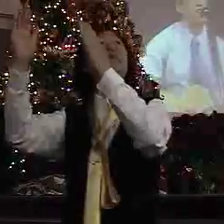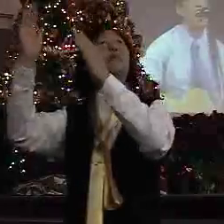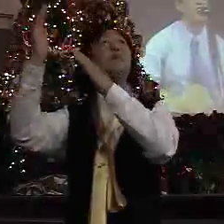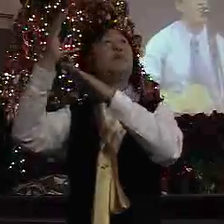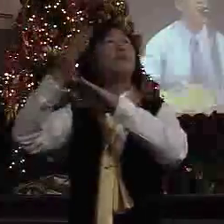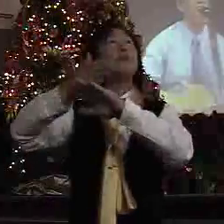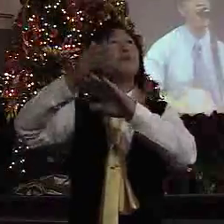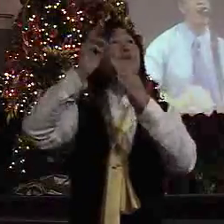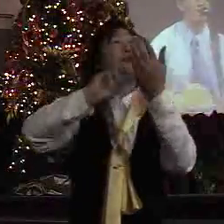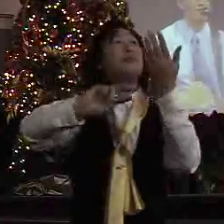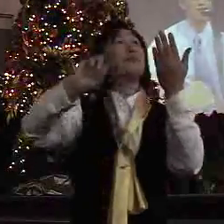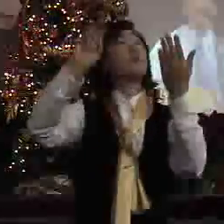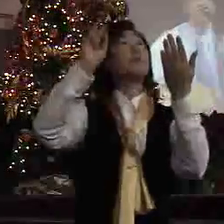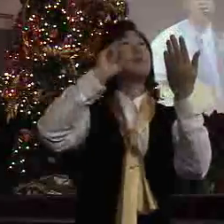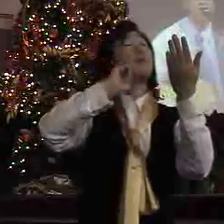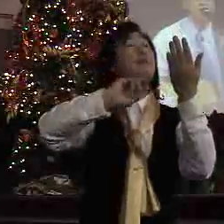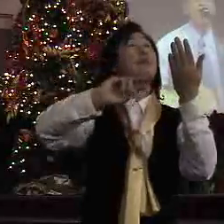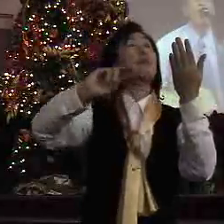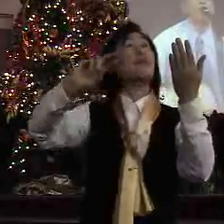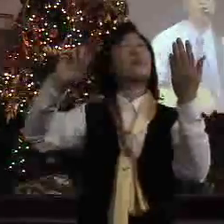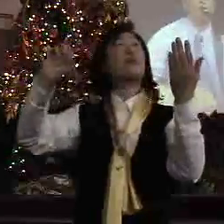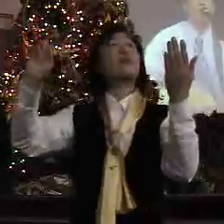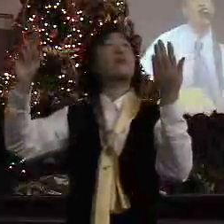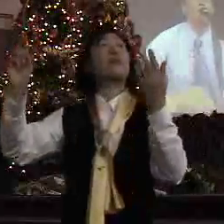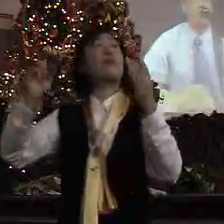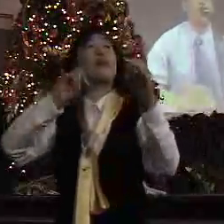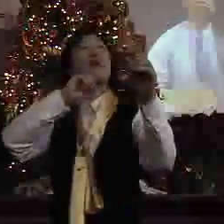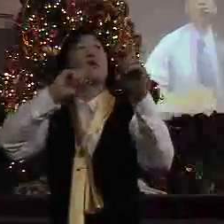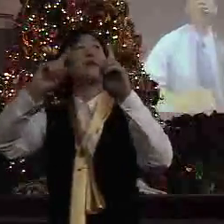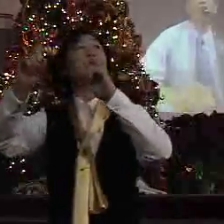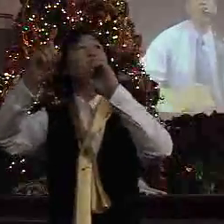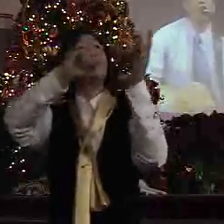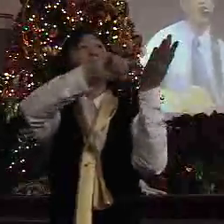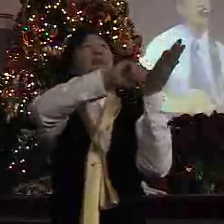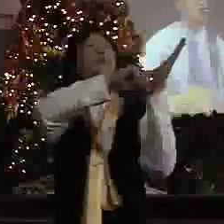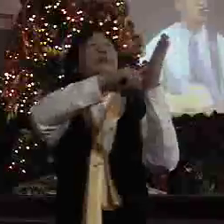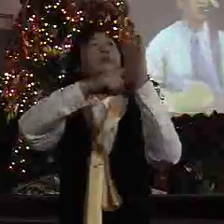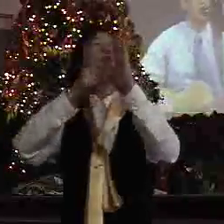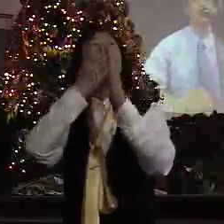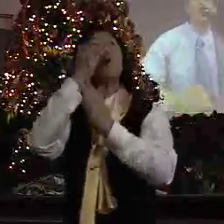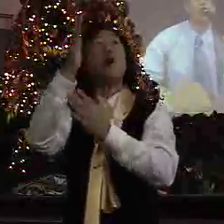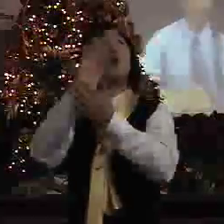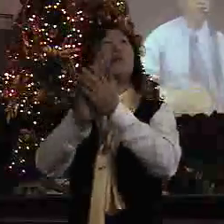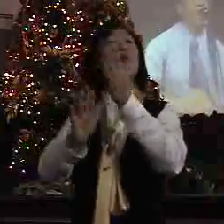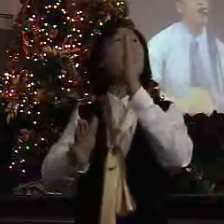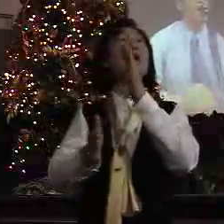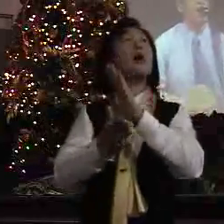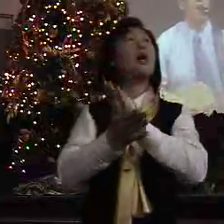찬양을 말로 나로 열어갈 수